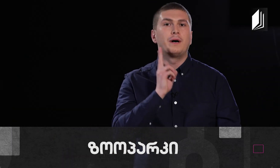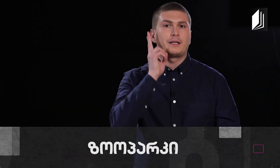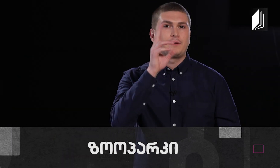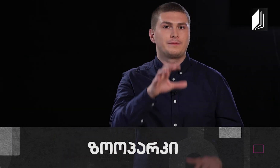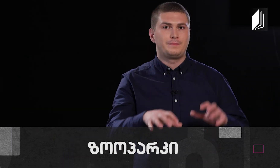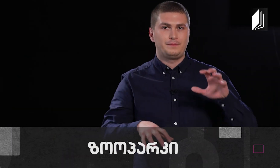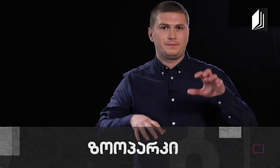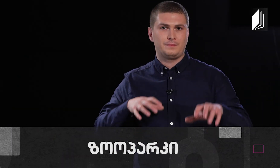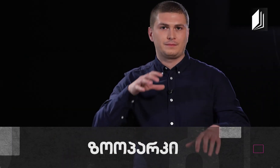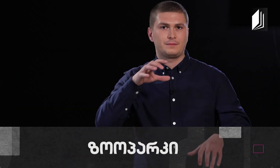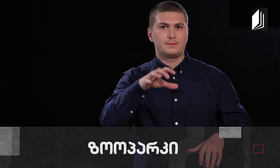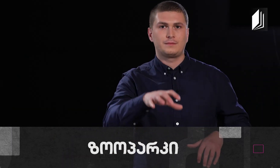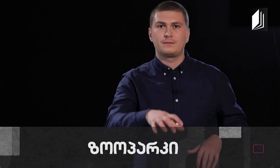ზოოპარკი.